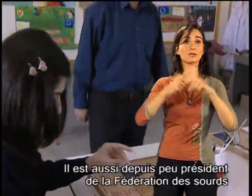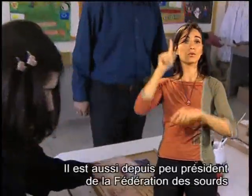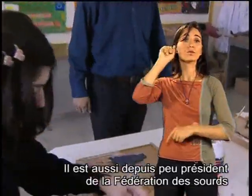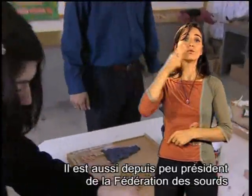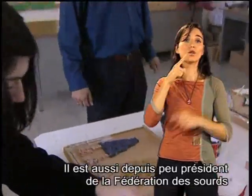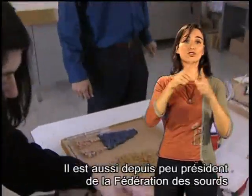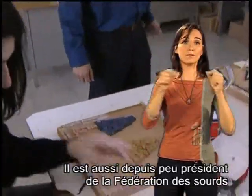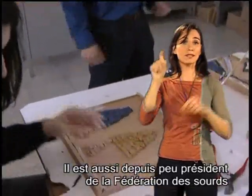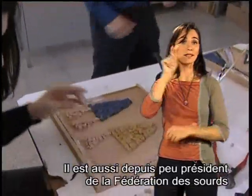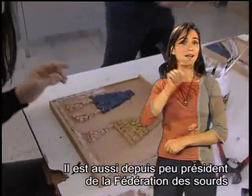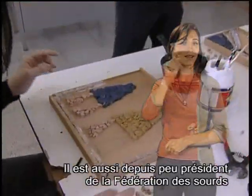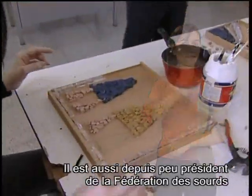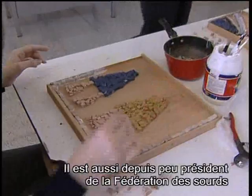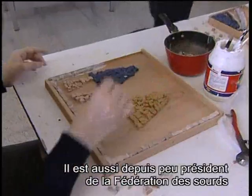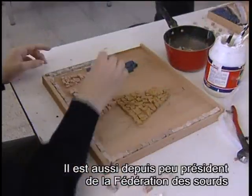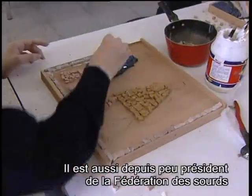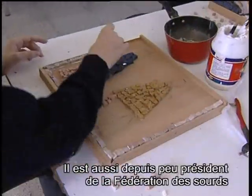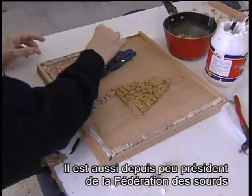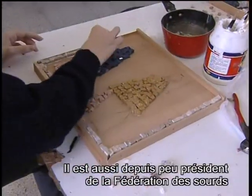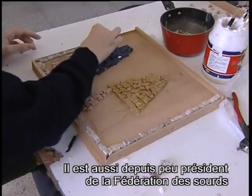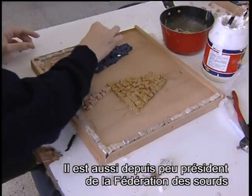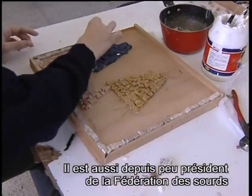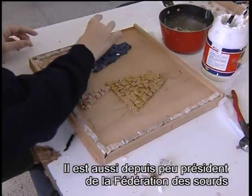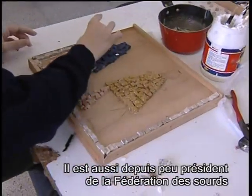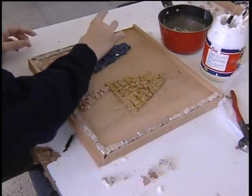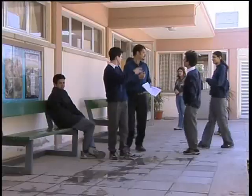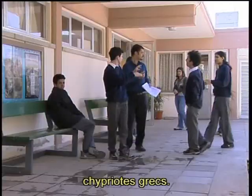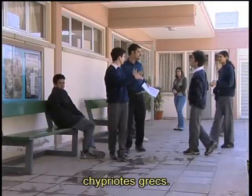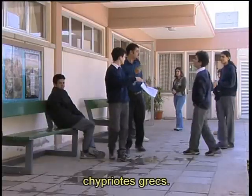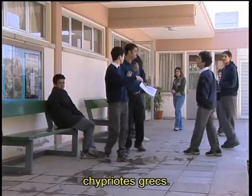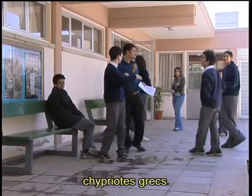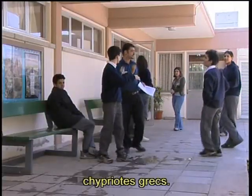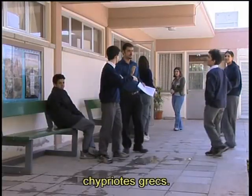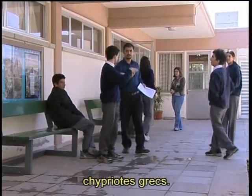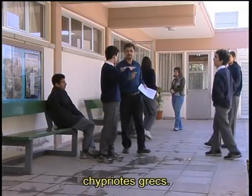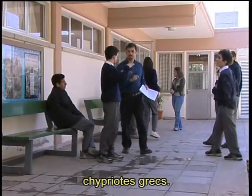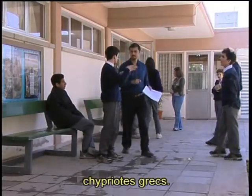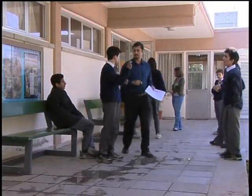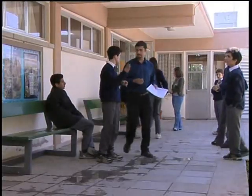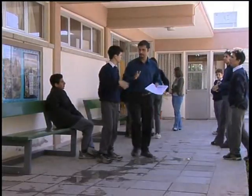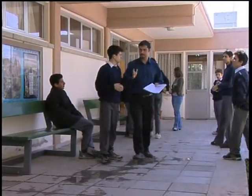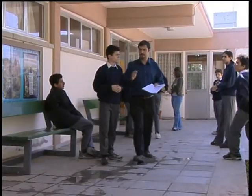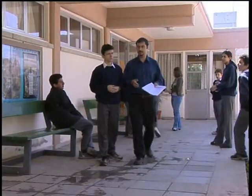Il est aussi, depuis peu, président de la Fédération des Sourds chypriote grecque.